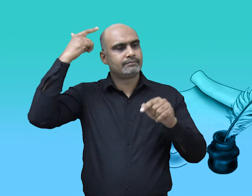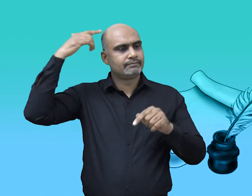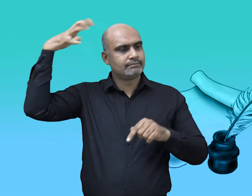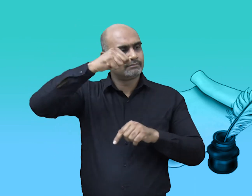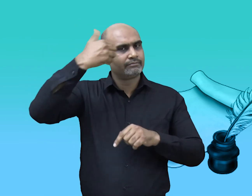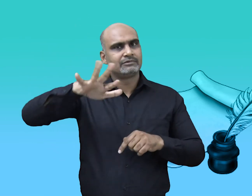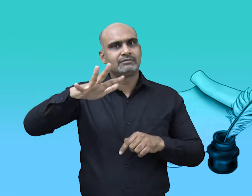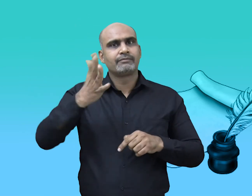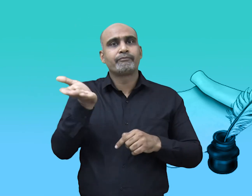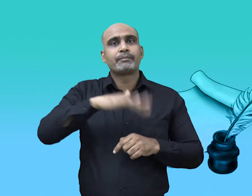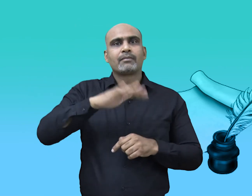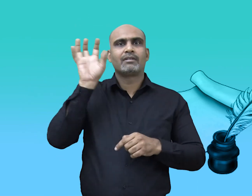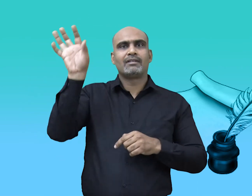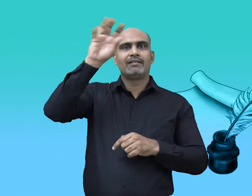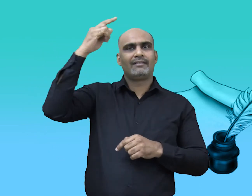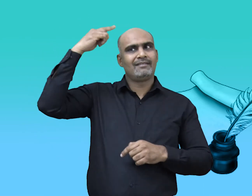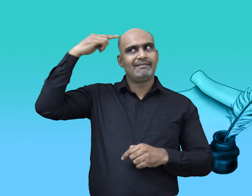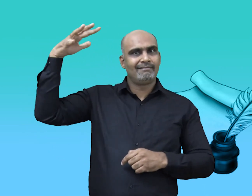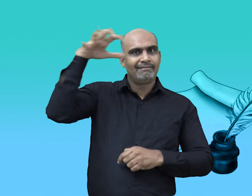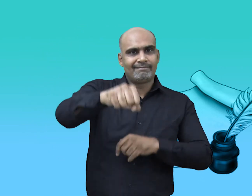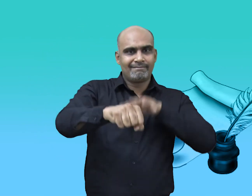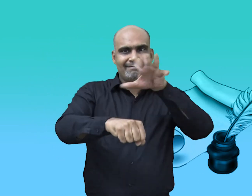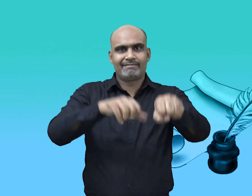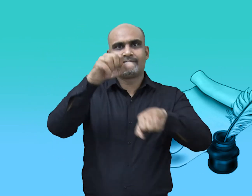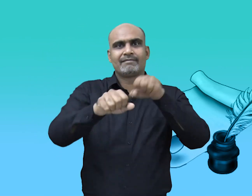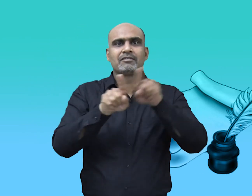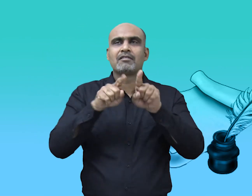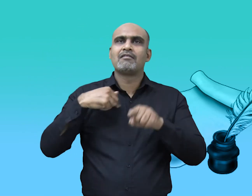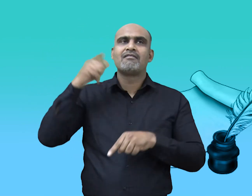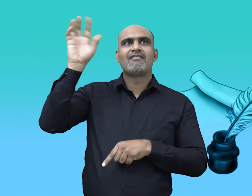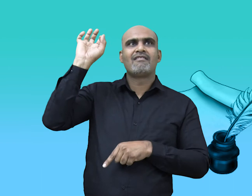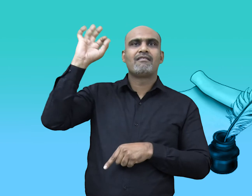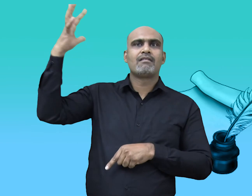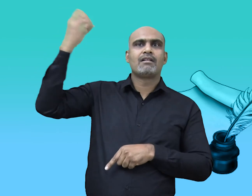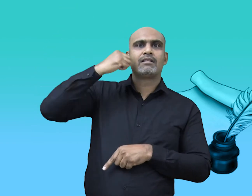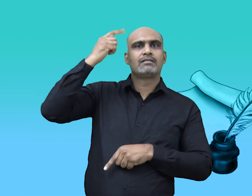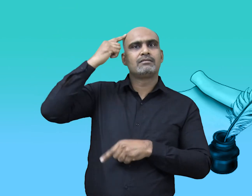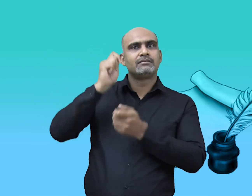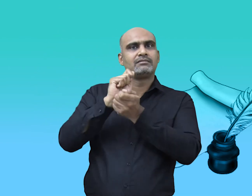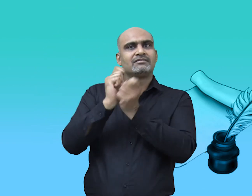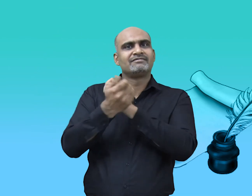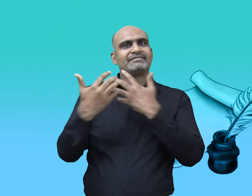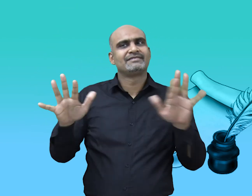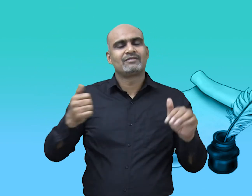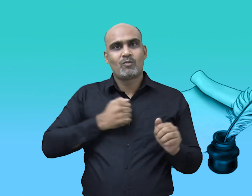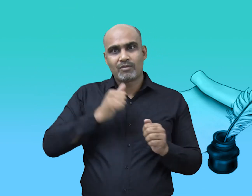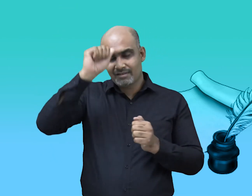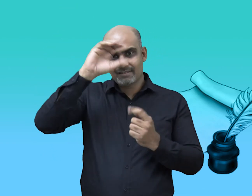थे। पर आज सीधे लोगों की सोचने की शक्ति पर हमला हो रहा है, जिससे लोगों के विचारों में बदलाव आ रहा